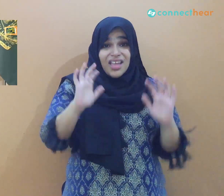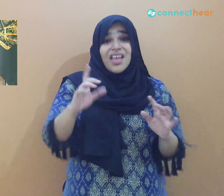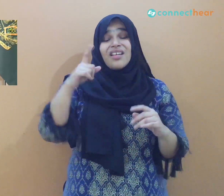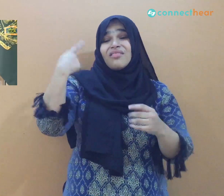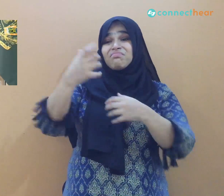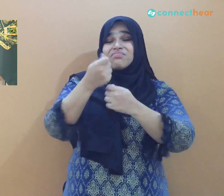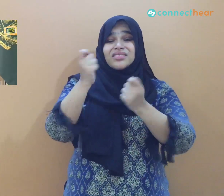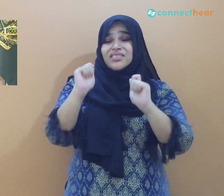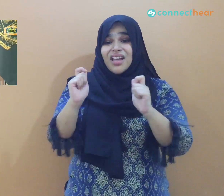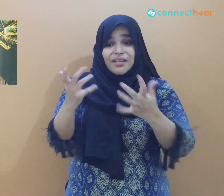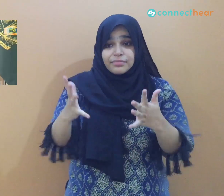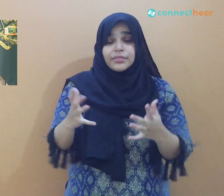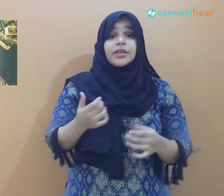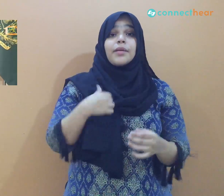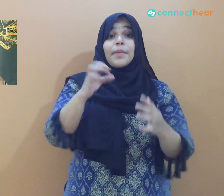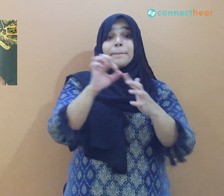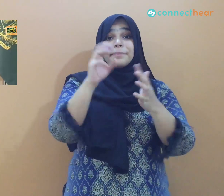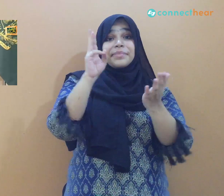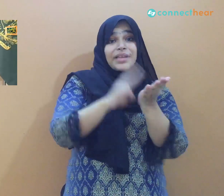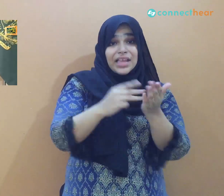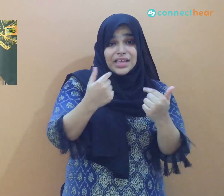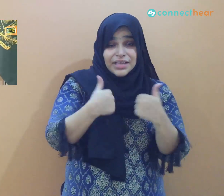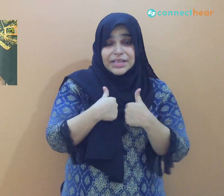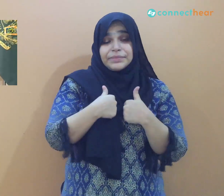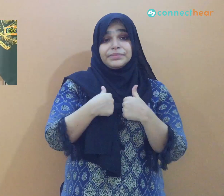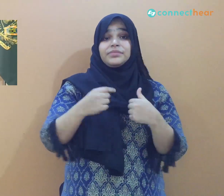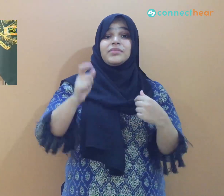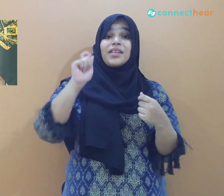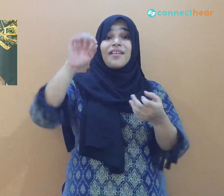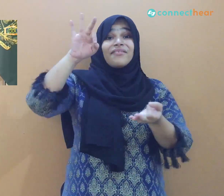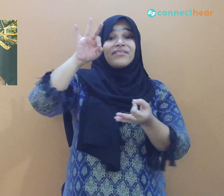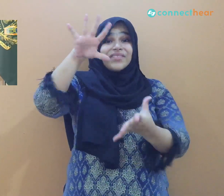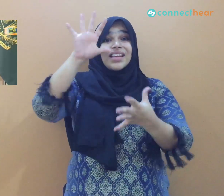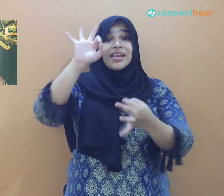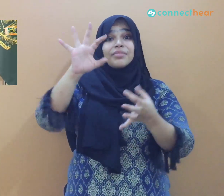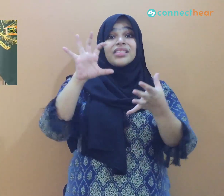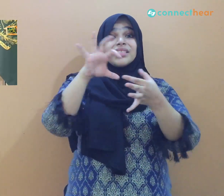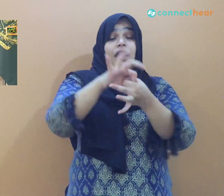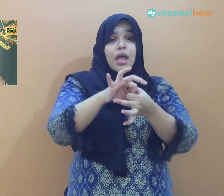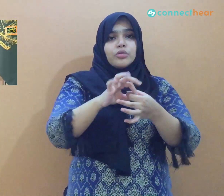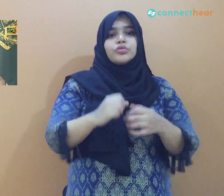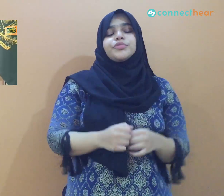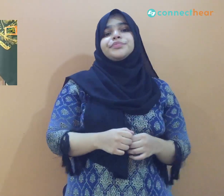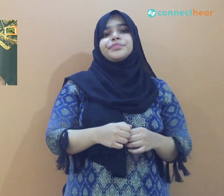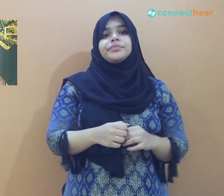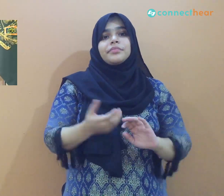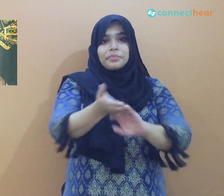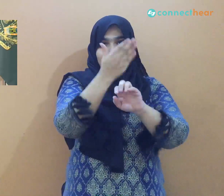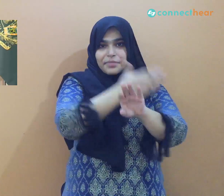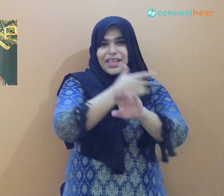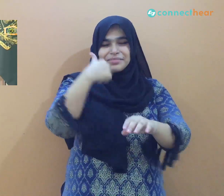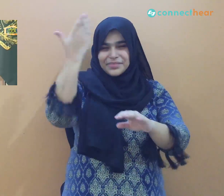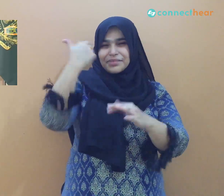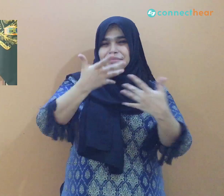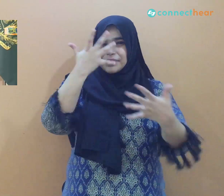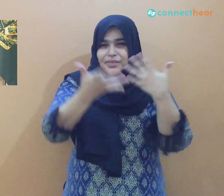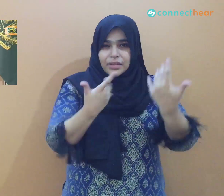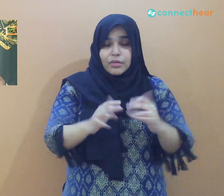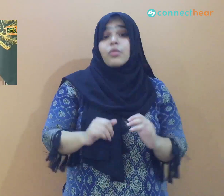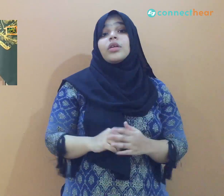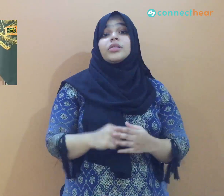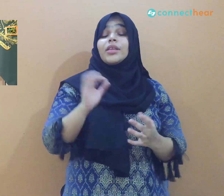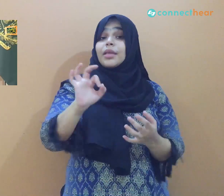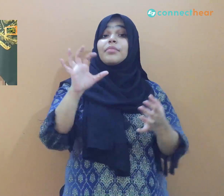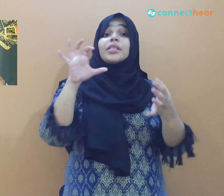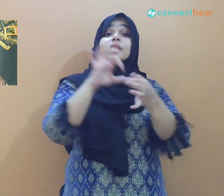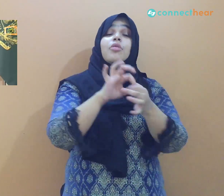ہوئے ہیں، میرا جو پرائم منسٹر کا جو ریلیف فنڈ ہے، جس طرح میں نے پچھلی باری آپ کو بتایا، اس کا صرف